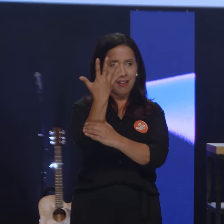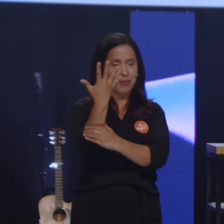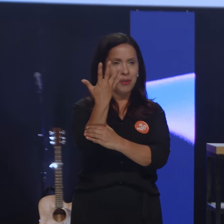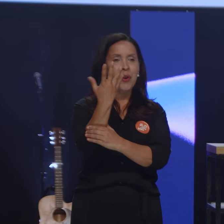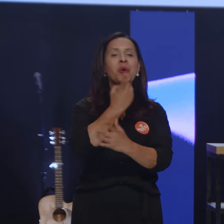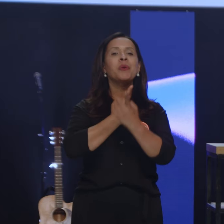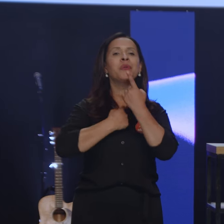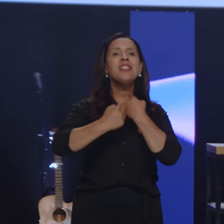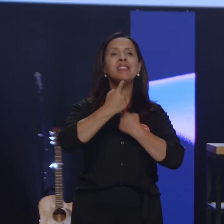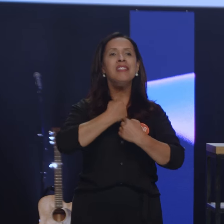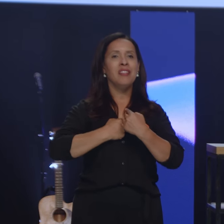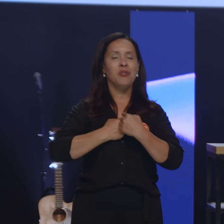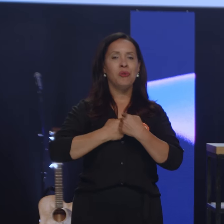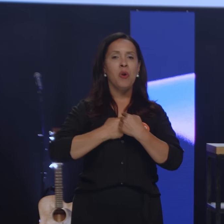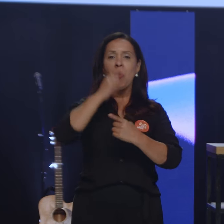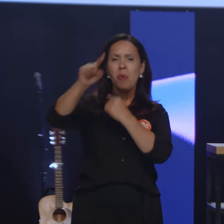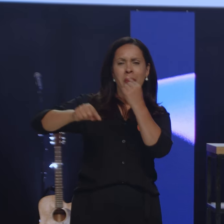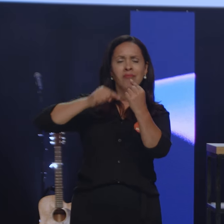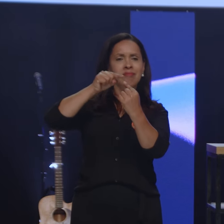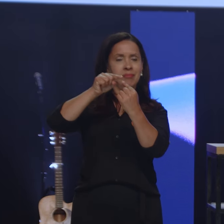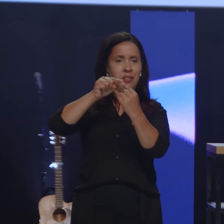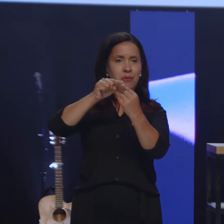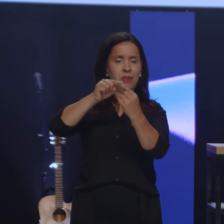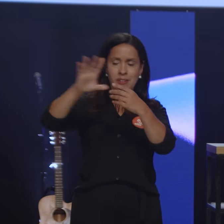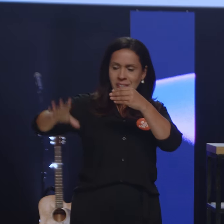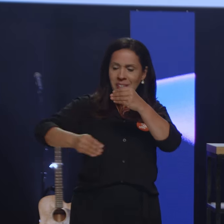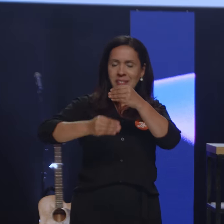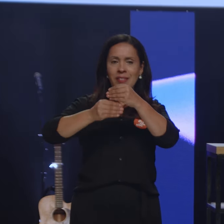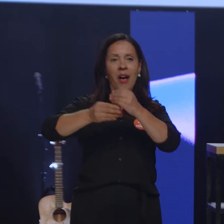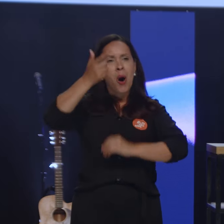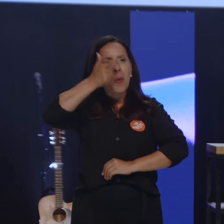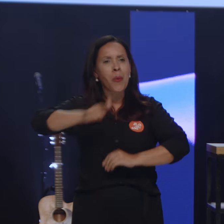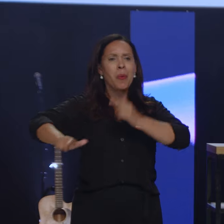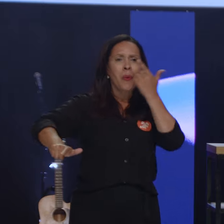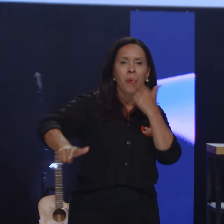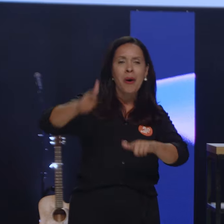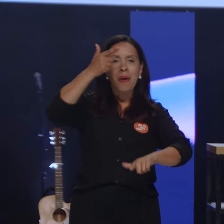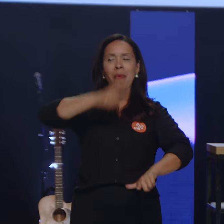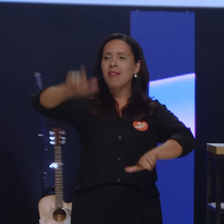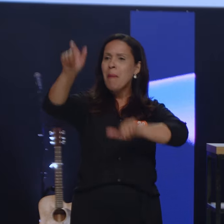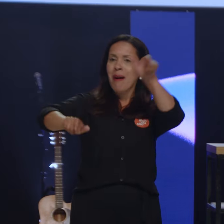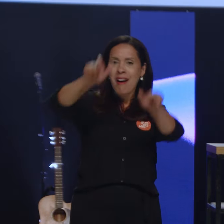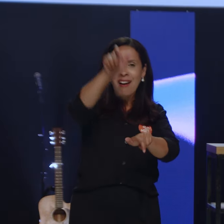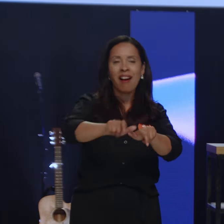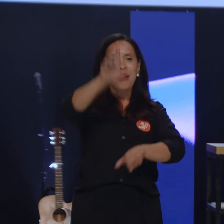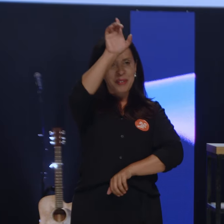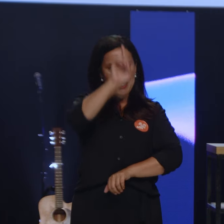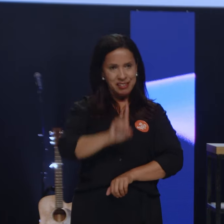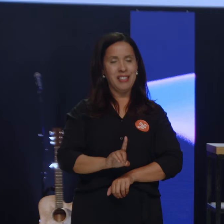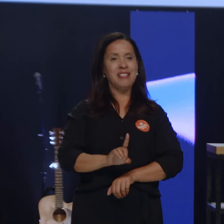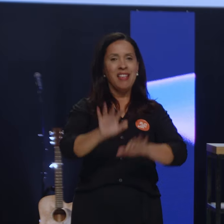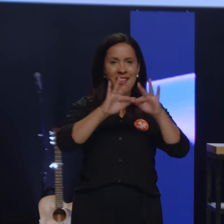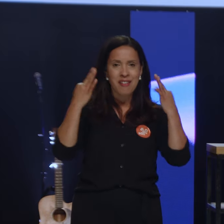visão de integrar, de conquistar, de ter, de ganhar todas as pessoas com deficiência e seus